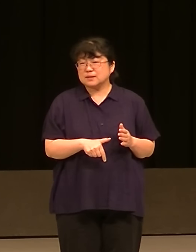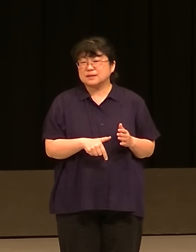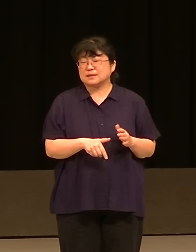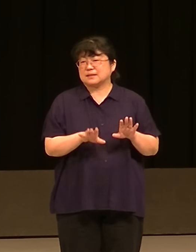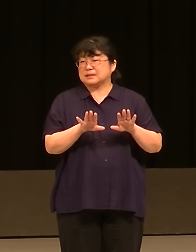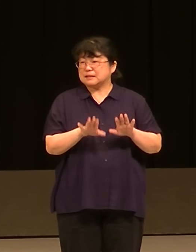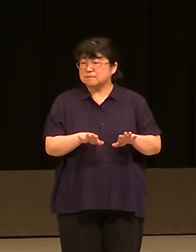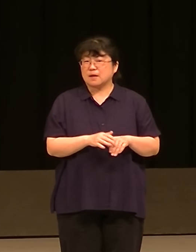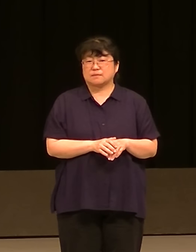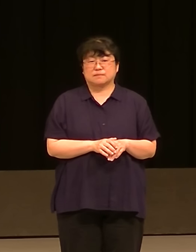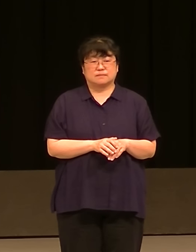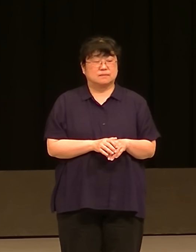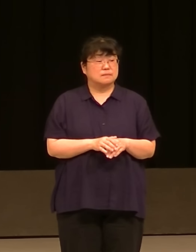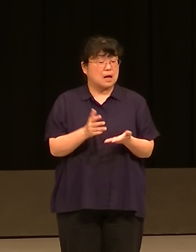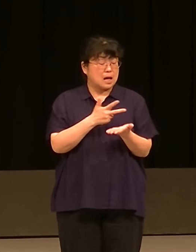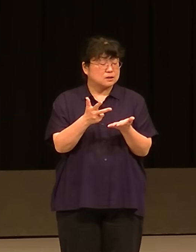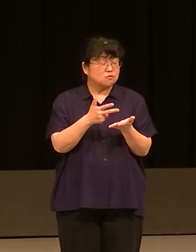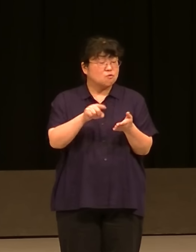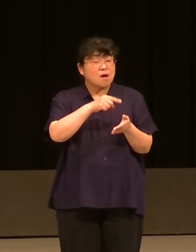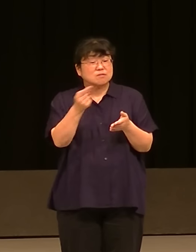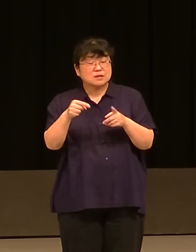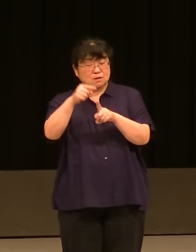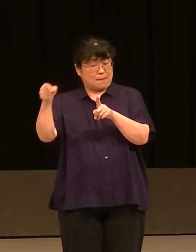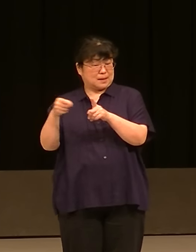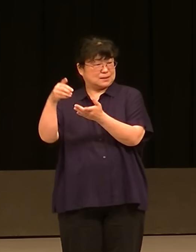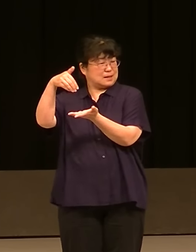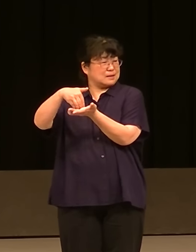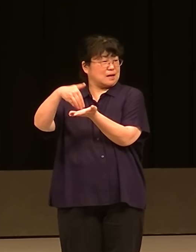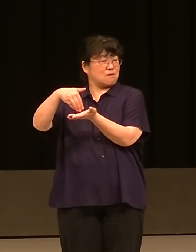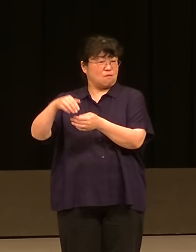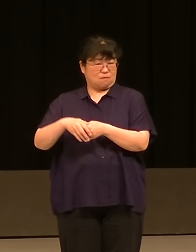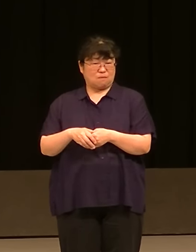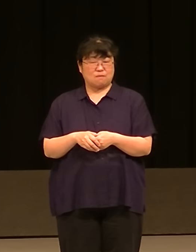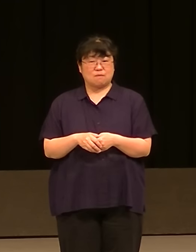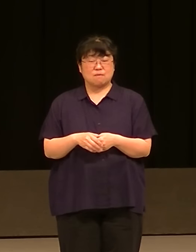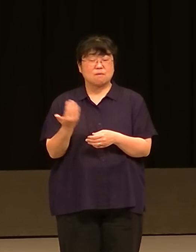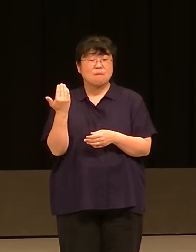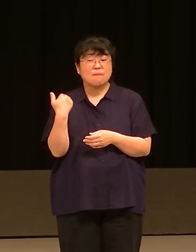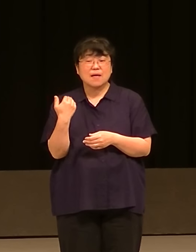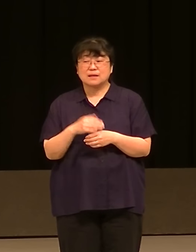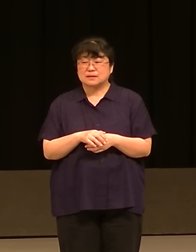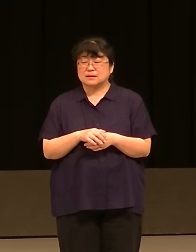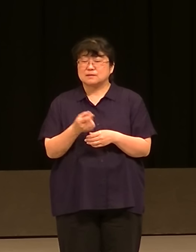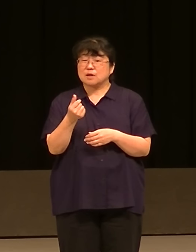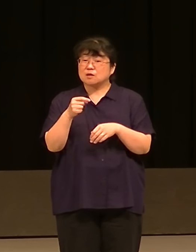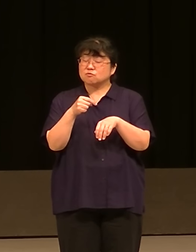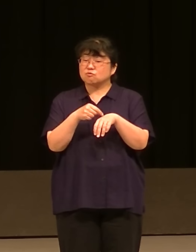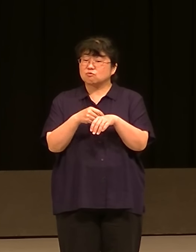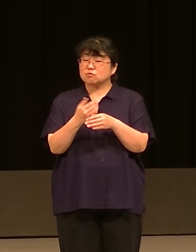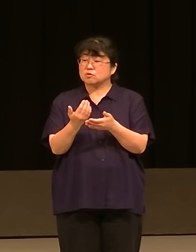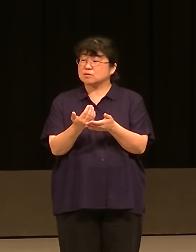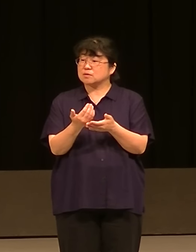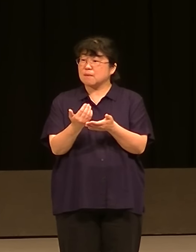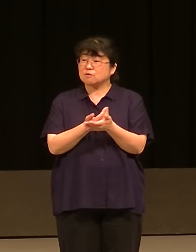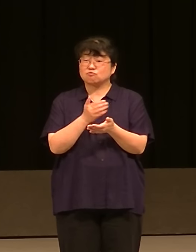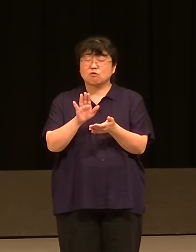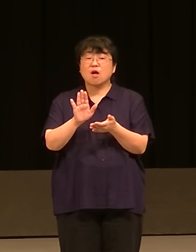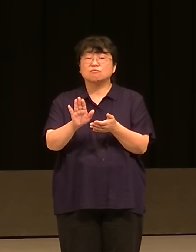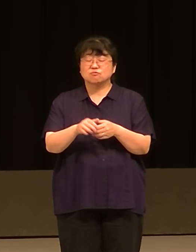で、予定の話ではこの次のページで最後になりますが、ちょっと、まあ、時間が取りがありそうな